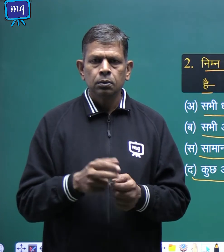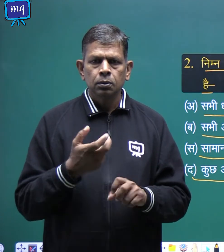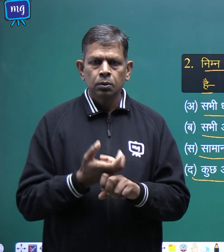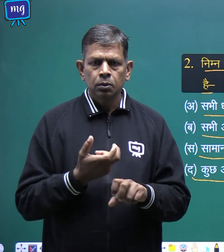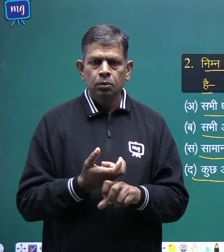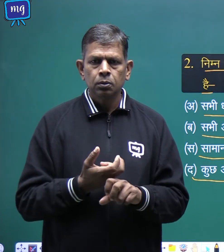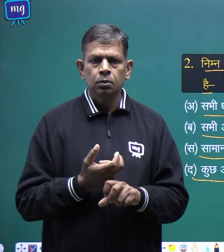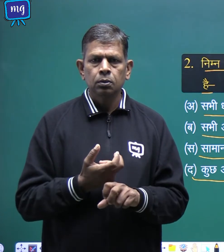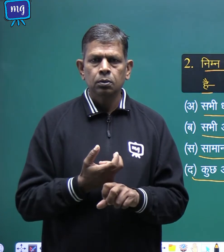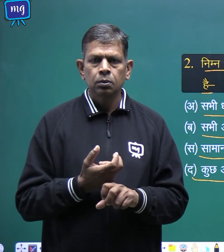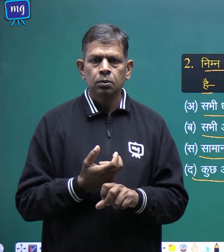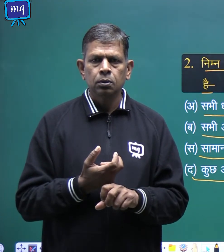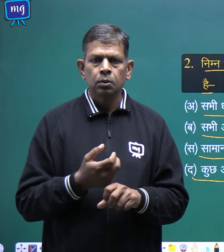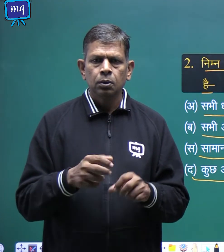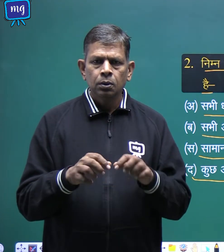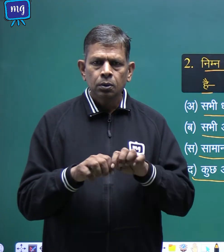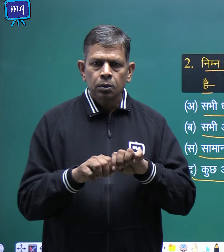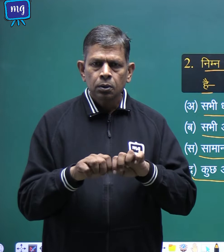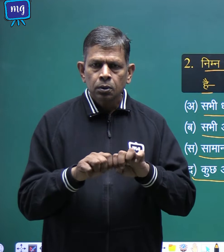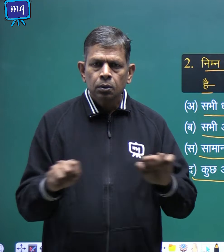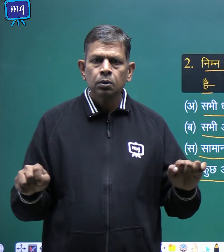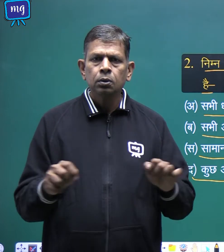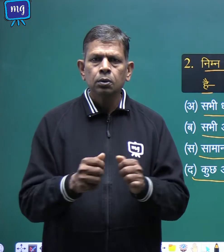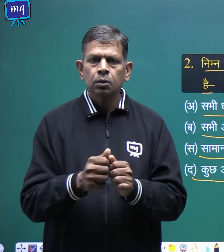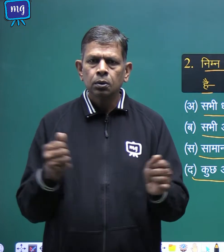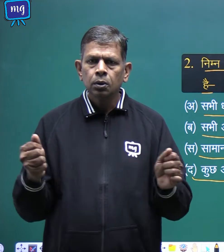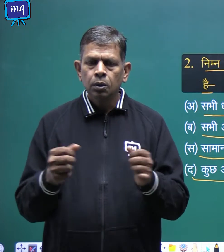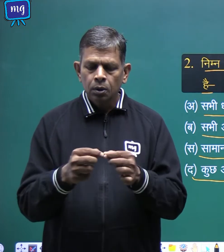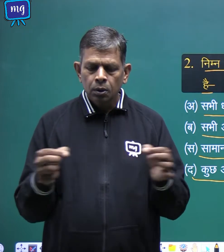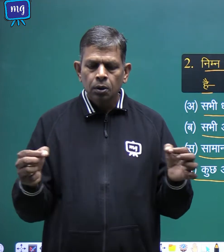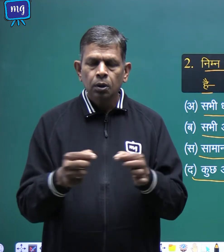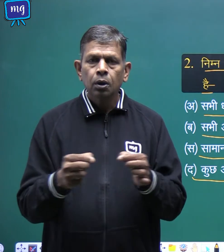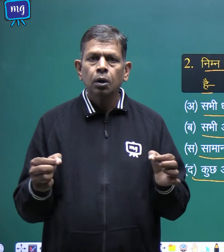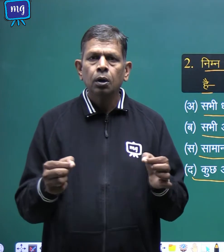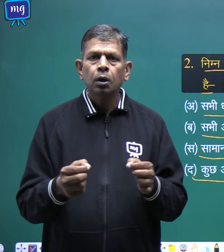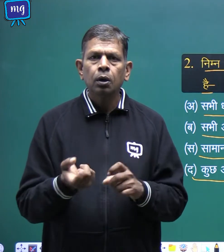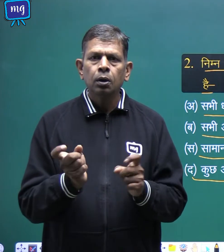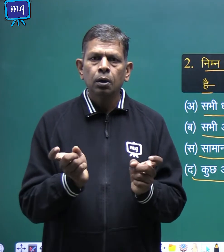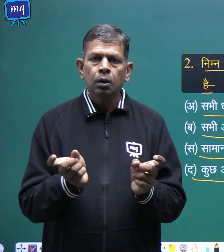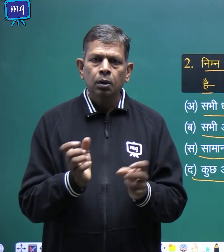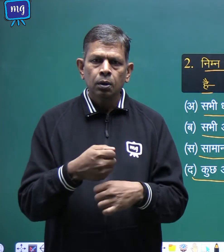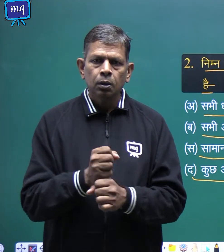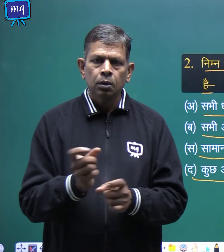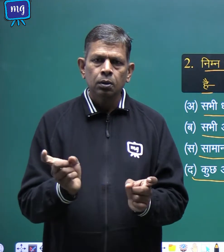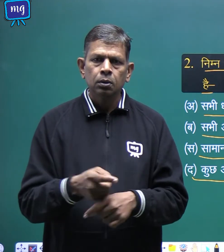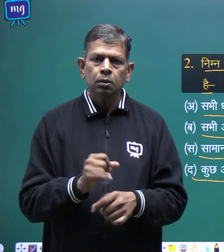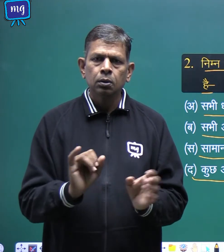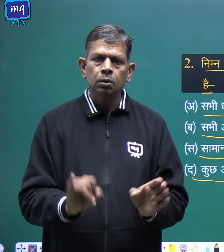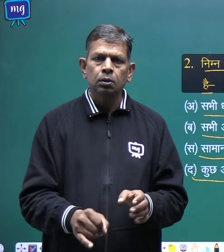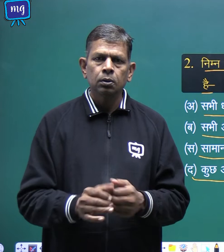धातुओं को खींचकर तारों में परिवर्तित किया जा सकता है।